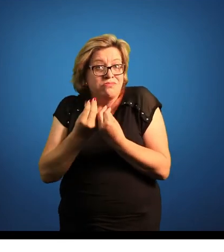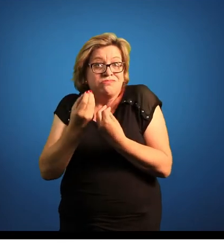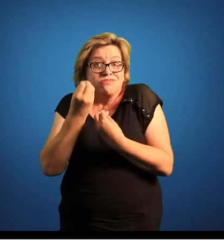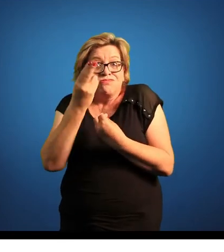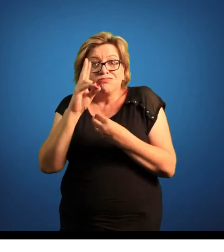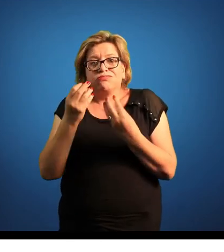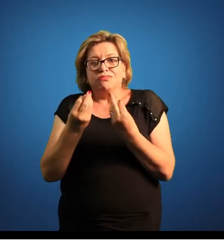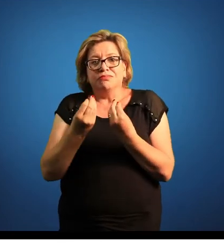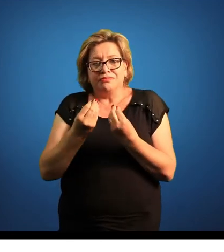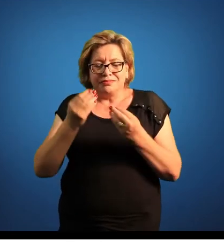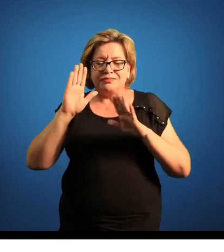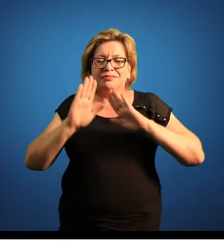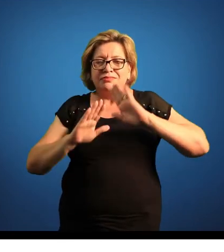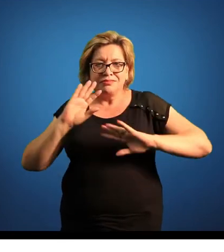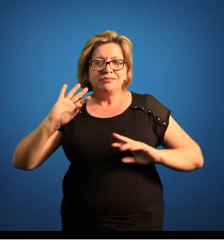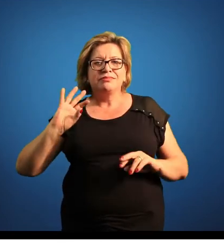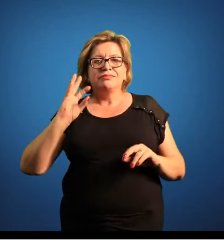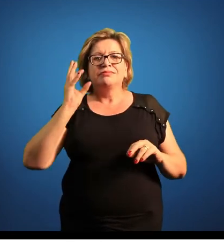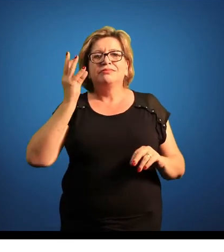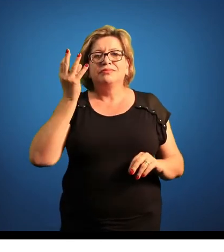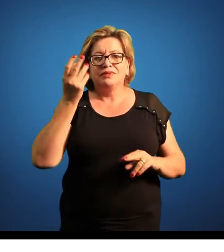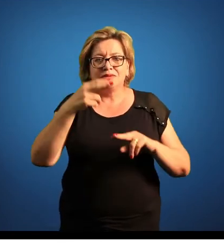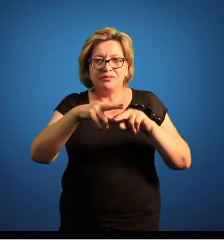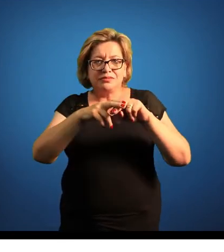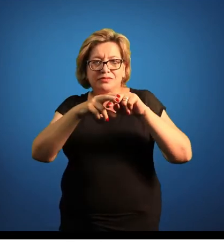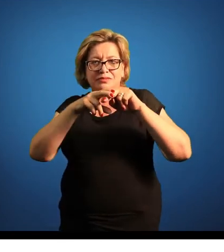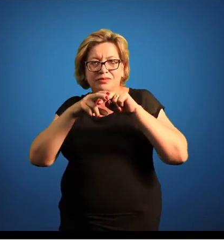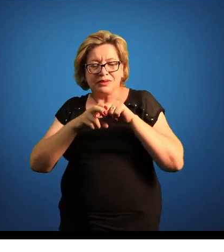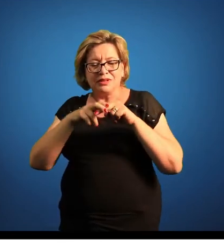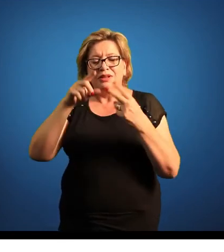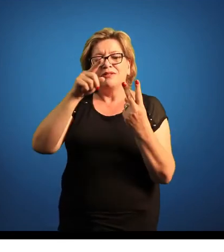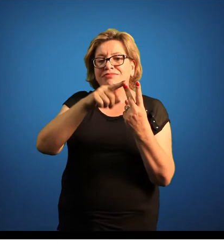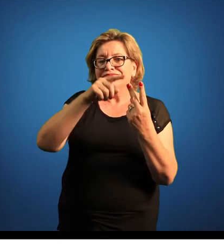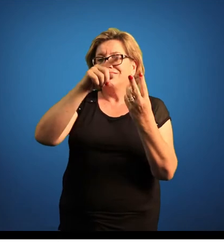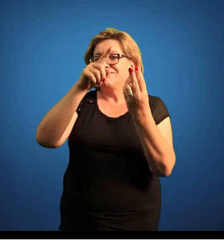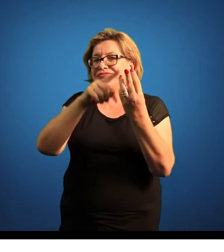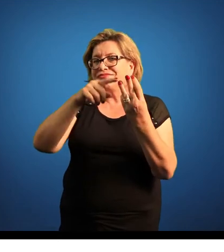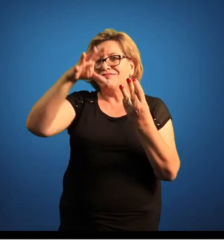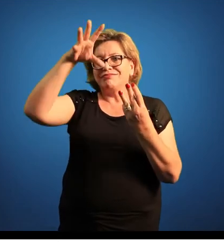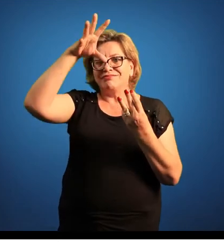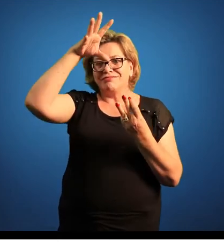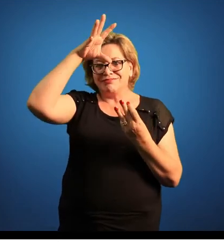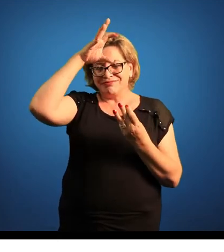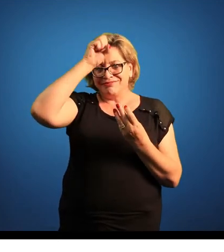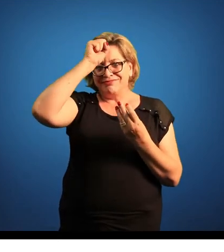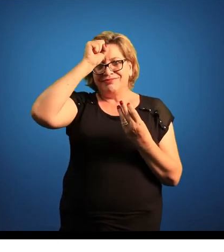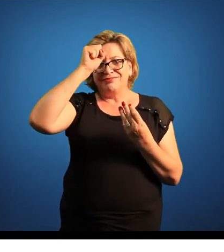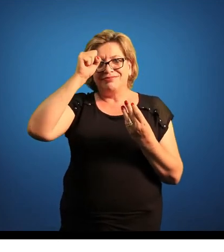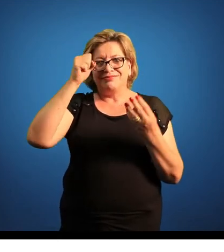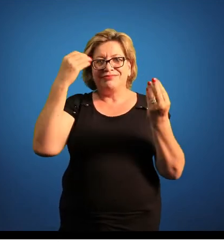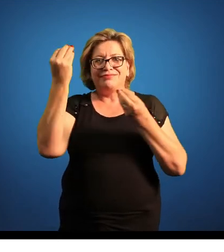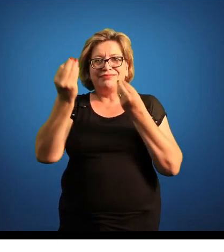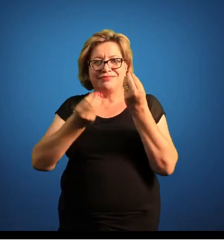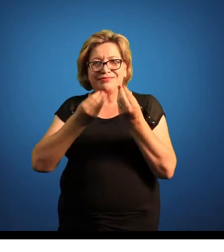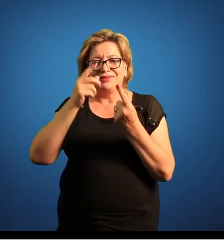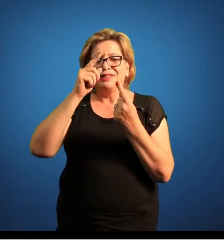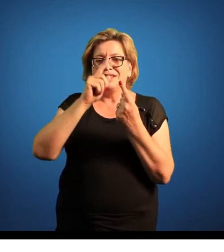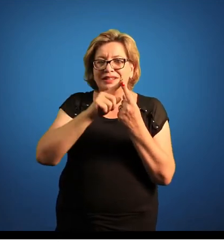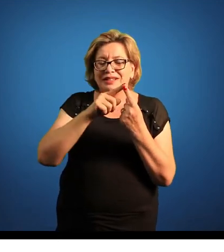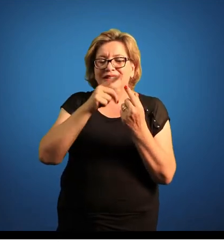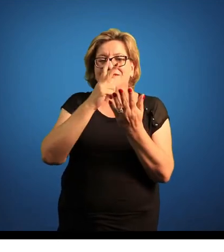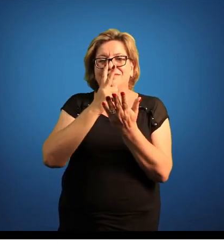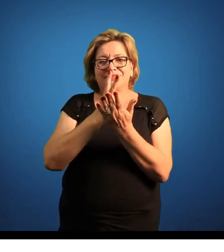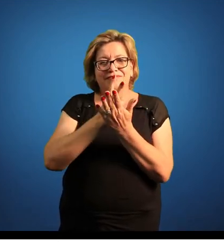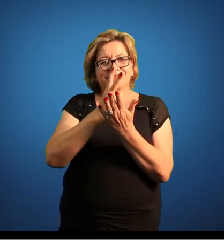ocorrer. Isso vai acontecer. Então é por isso que você aprendeu outras medidas, além da média. Então, a média